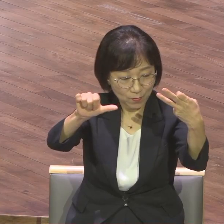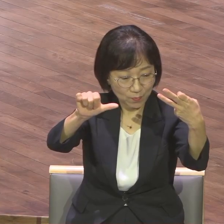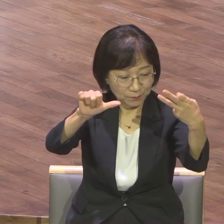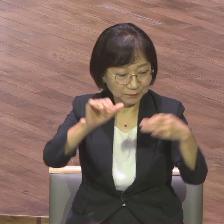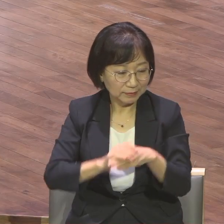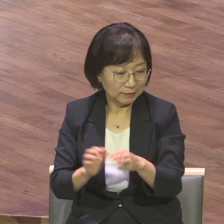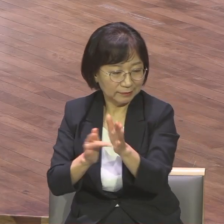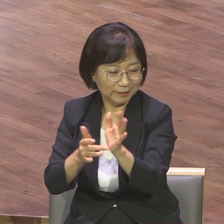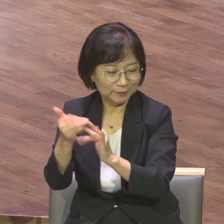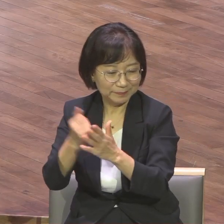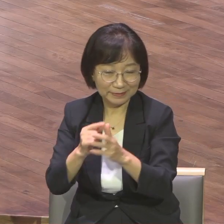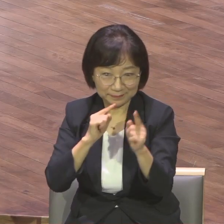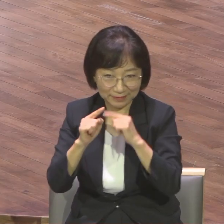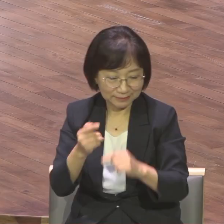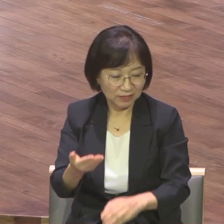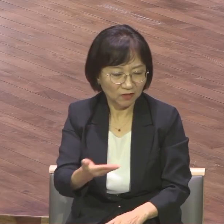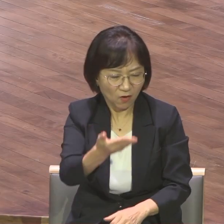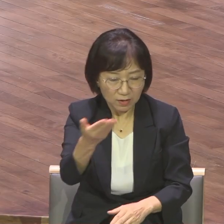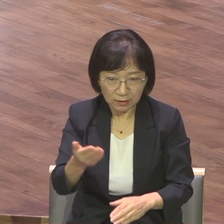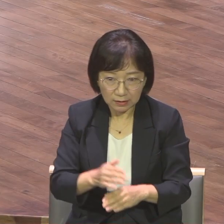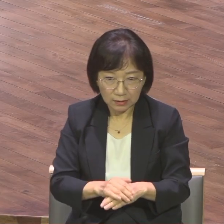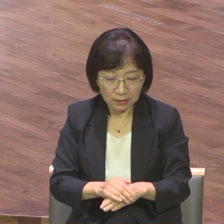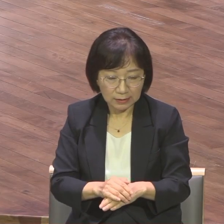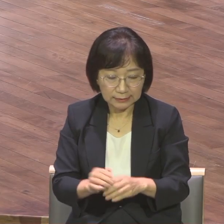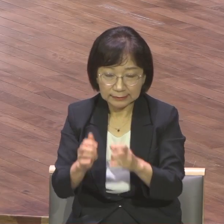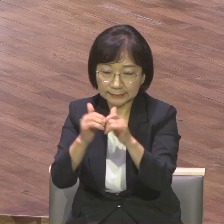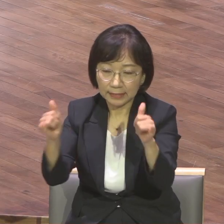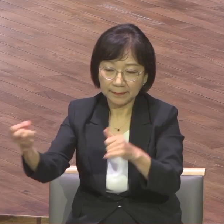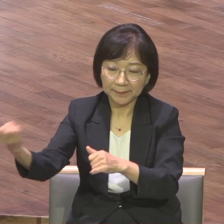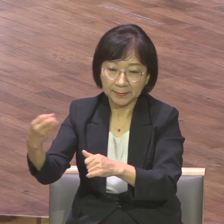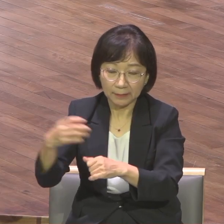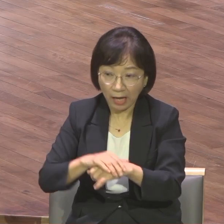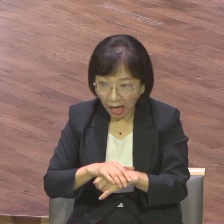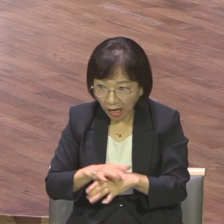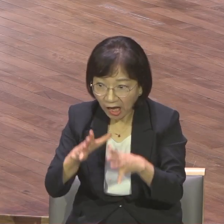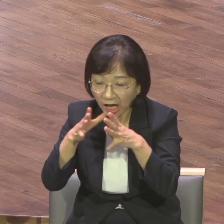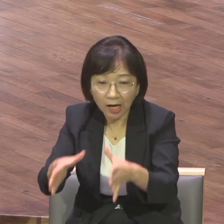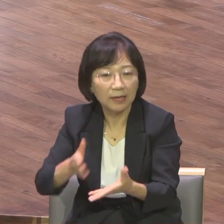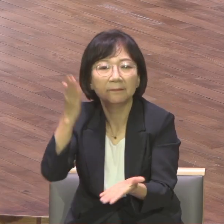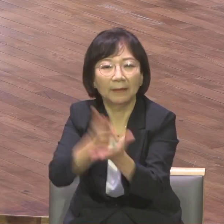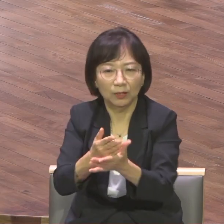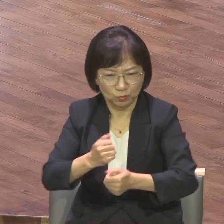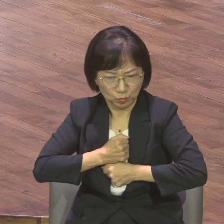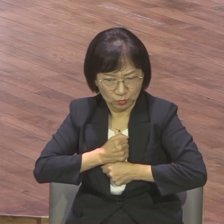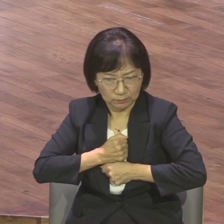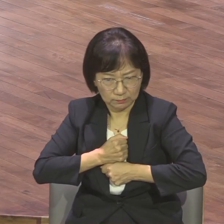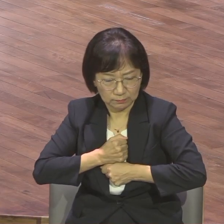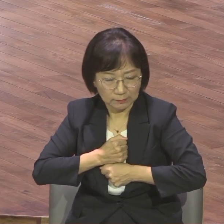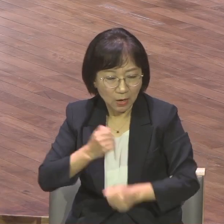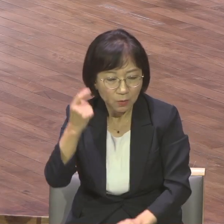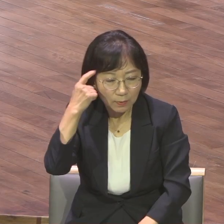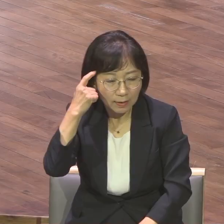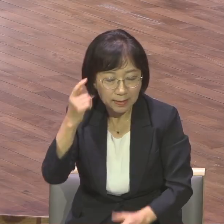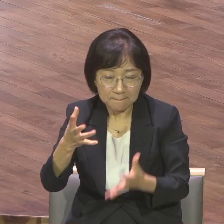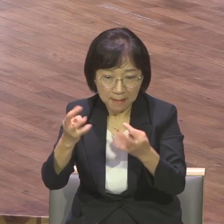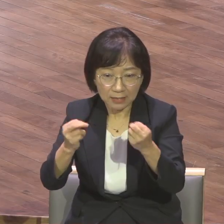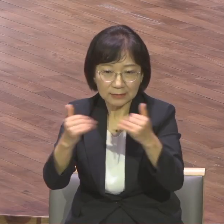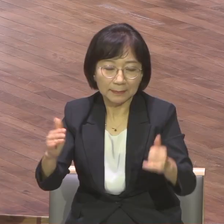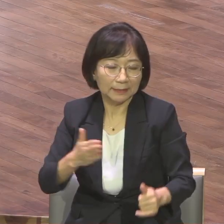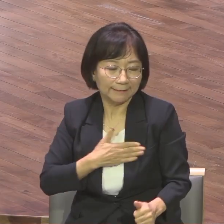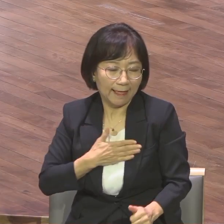예수께서 이르시되 너희가 사람의 미혹을 받지 않도록 주의하라. 많은 사람이 내 이름으로